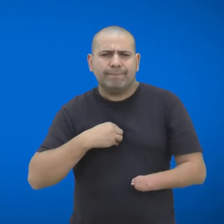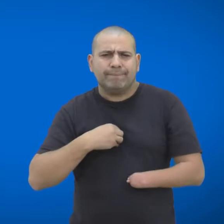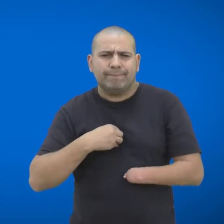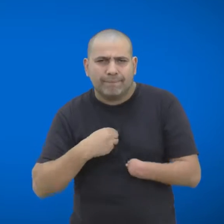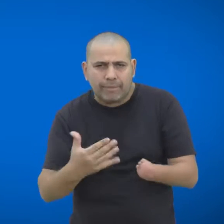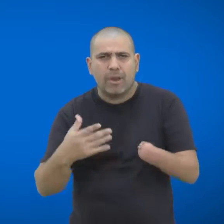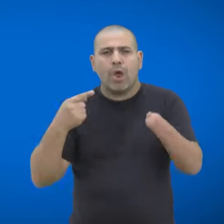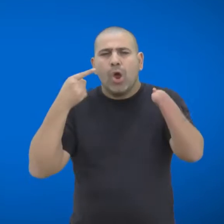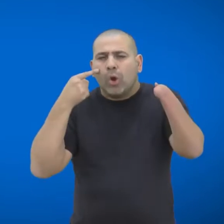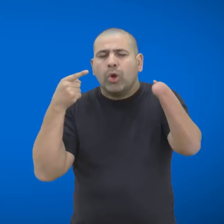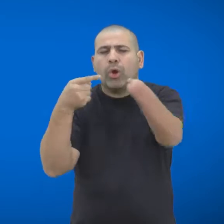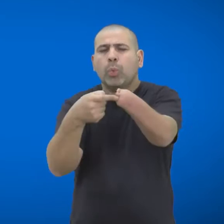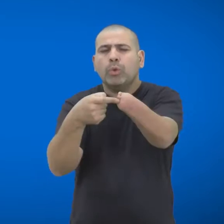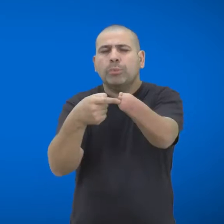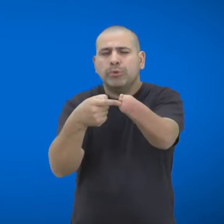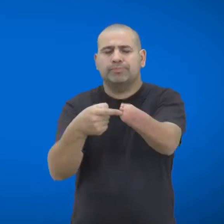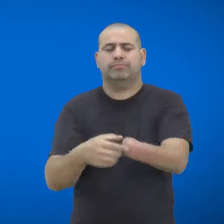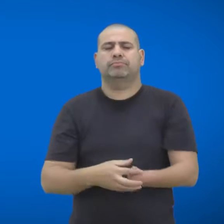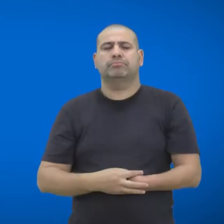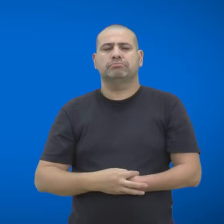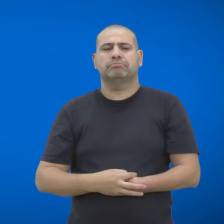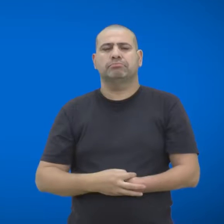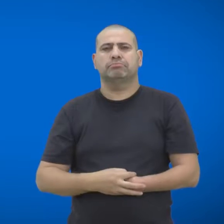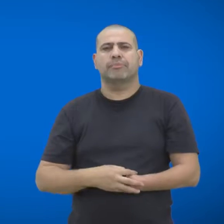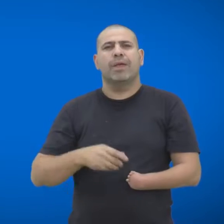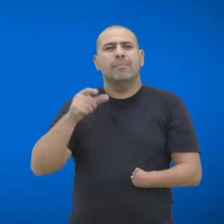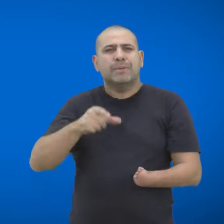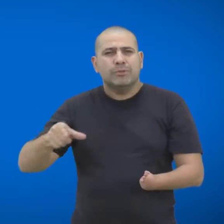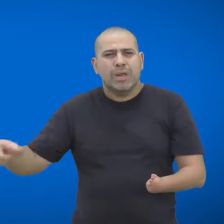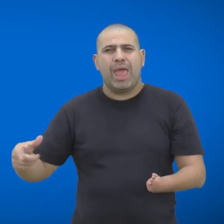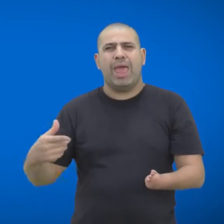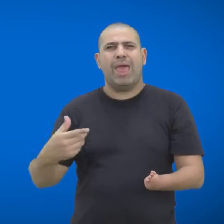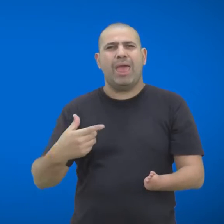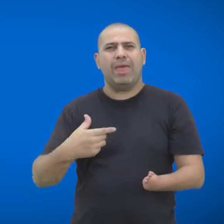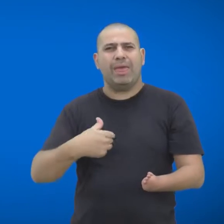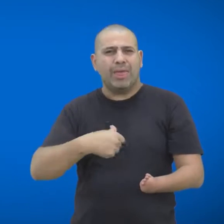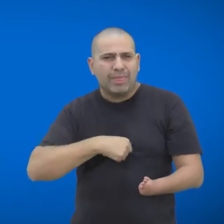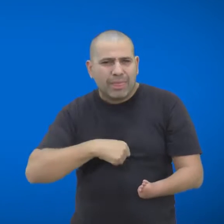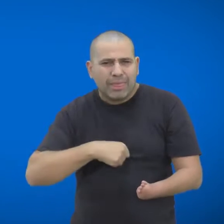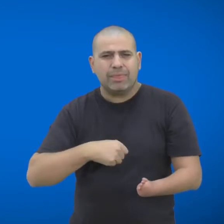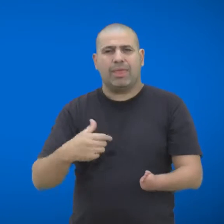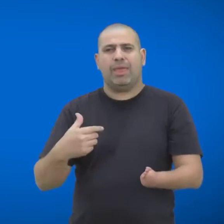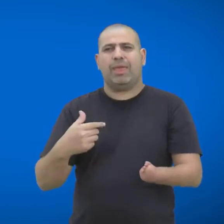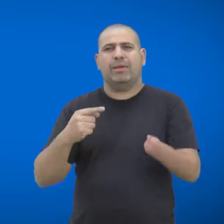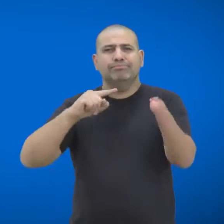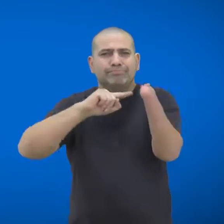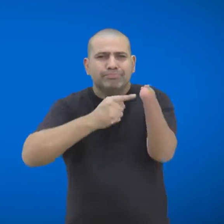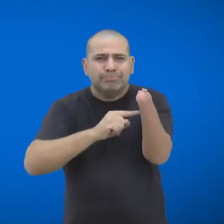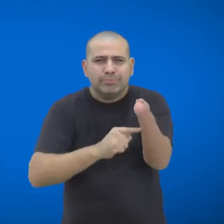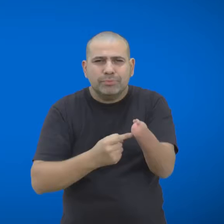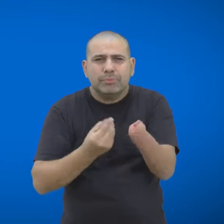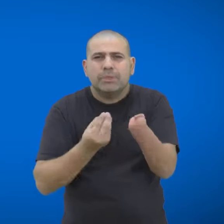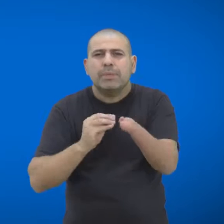definamos valores y objetivos identifiquemos y priorizamos problemas